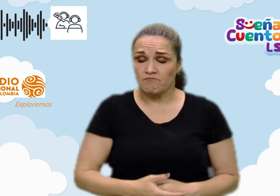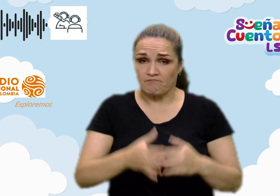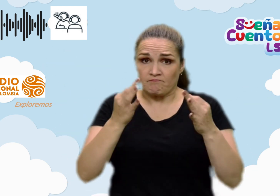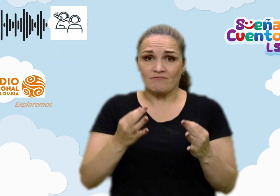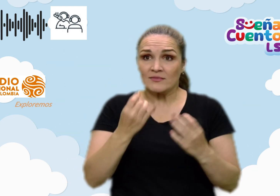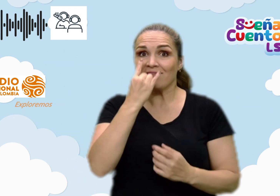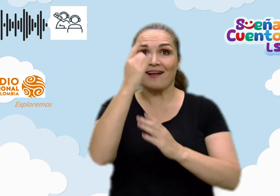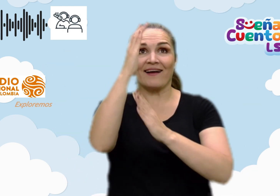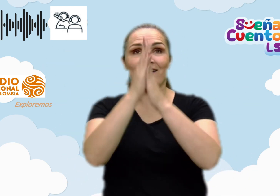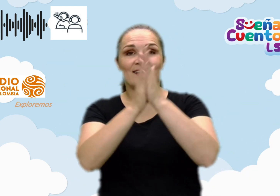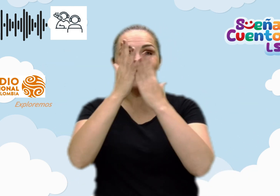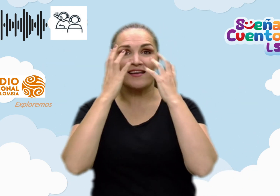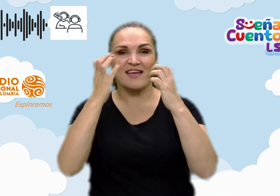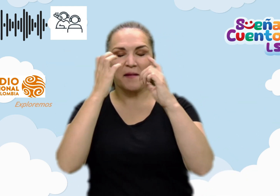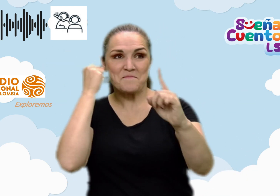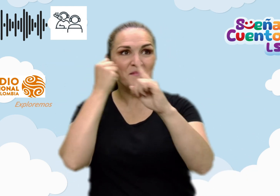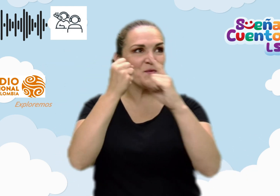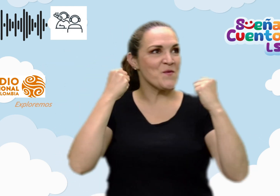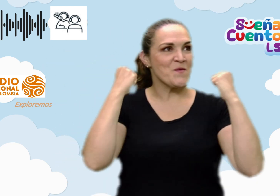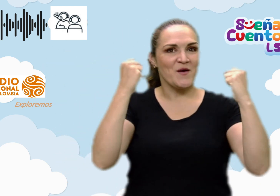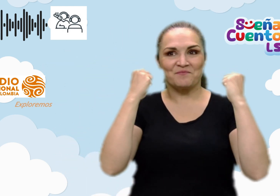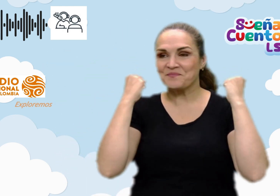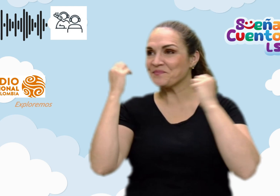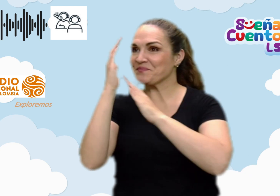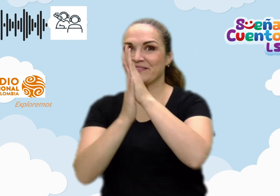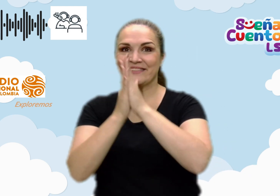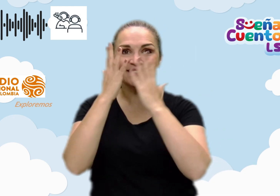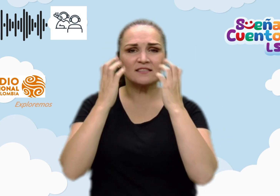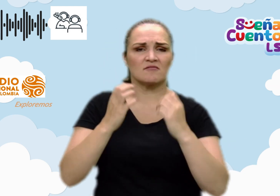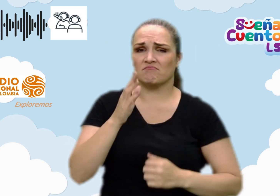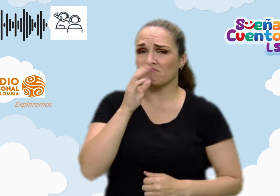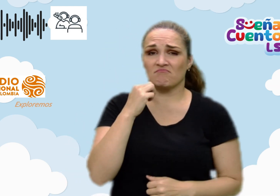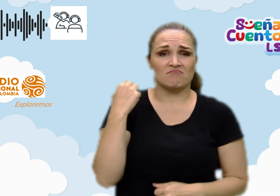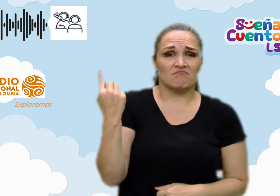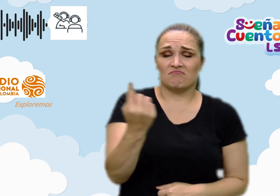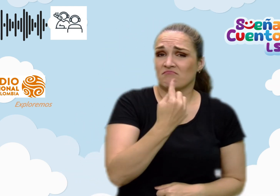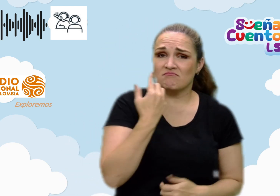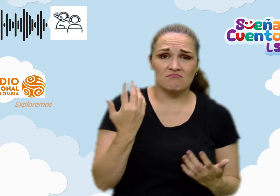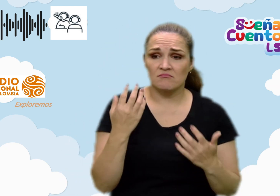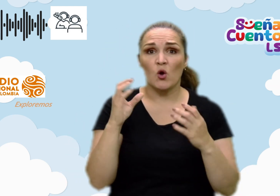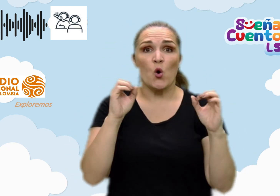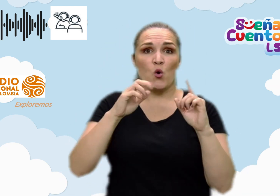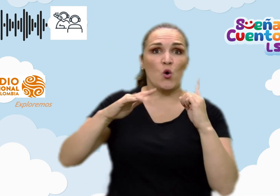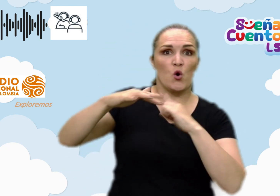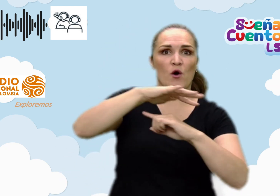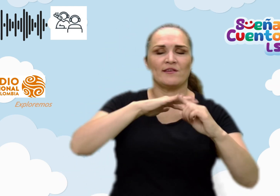Increíble. ¿Sí? El interés realmente no ha sido de gran impacto, no se ha despertado en muchos